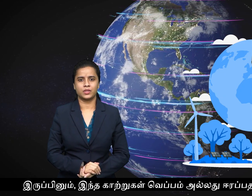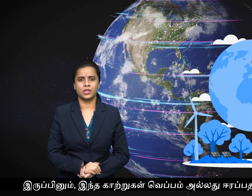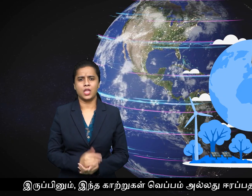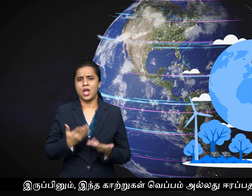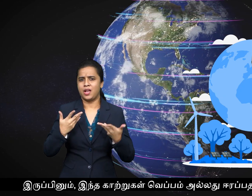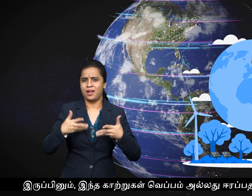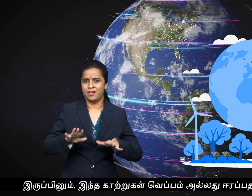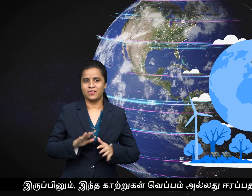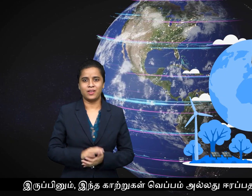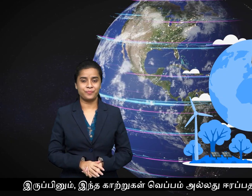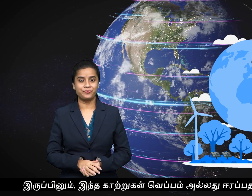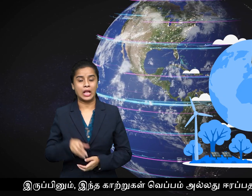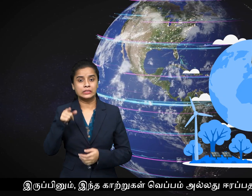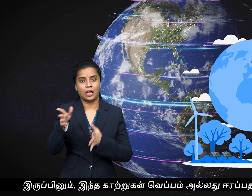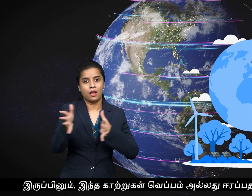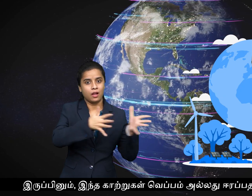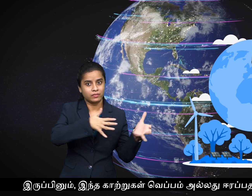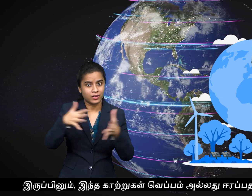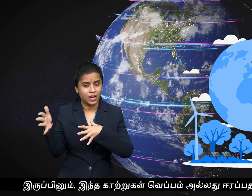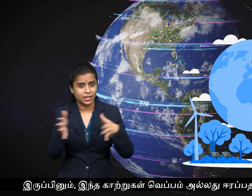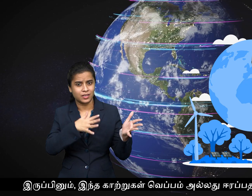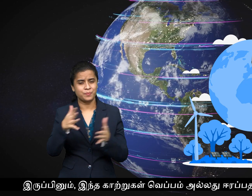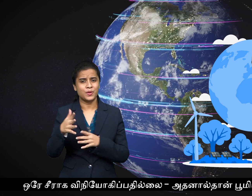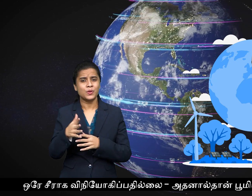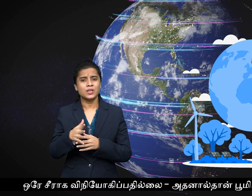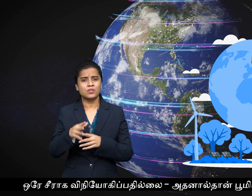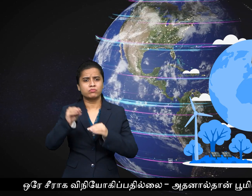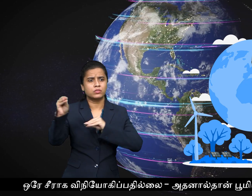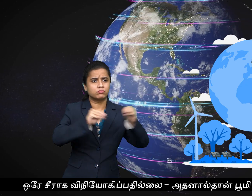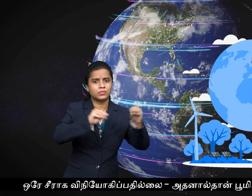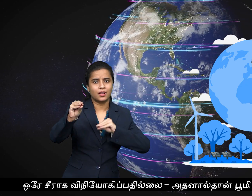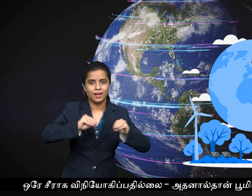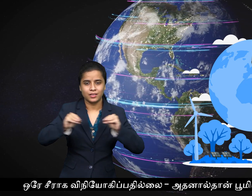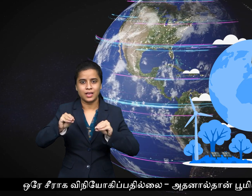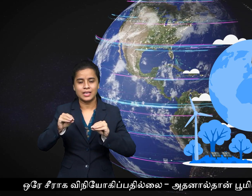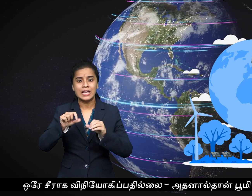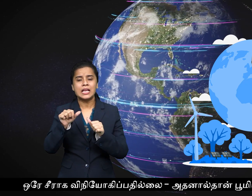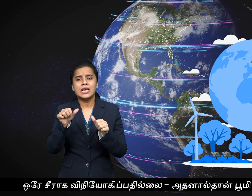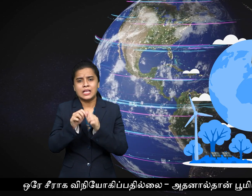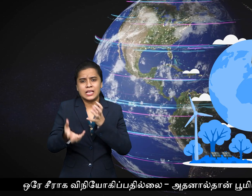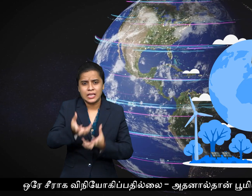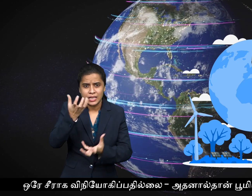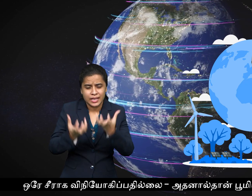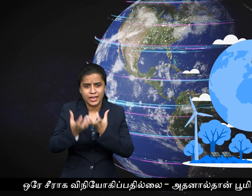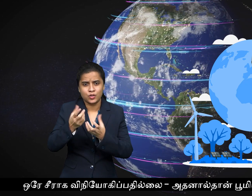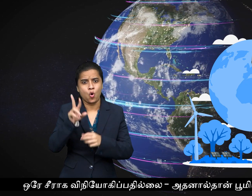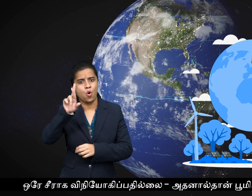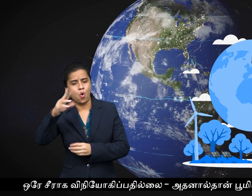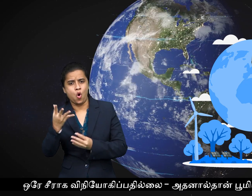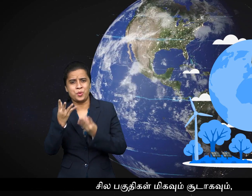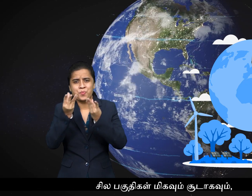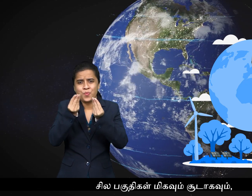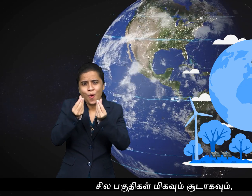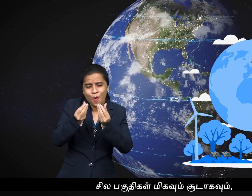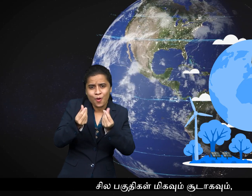இருப்பினும் இந்த காற்றுகள் வெப்பம் அல்லது ஈரப்பதத்தை ஒரே சீராக விநியோகிப்பதில்லை. அதனால்தான்